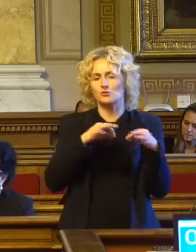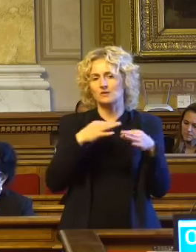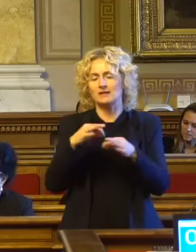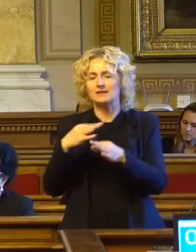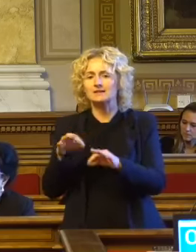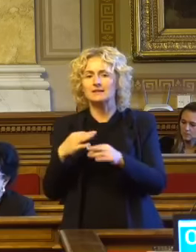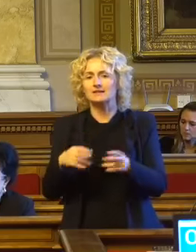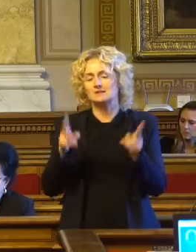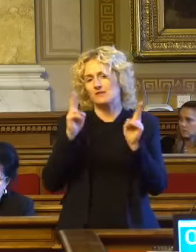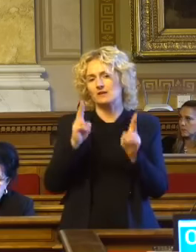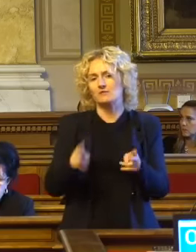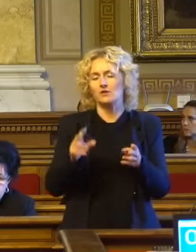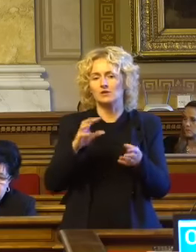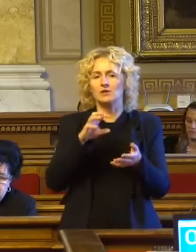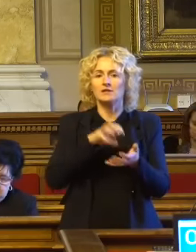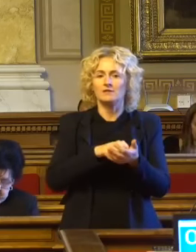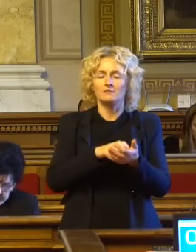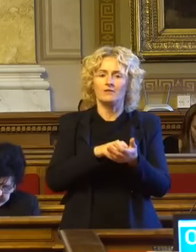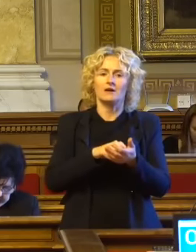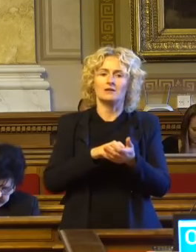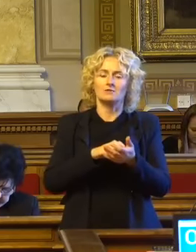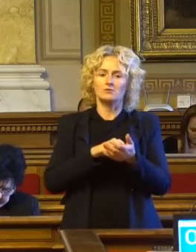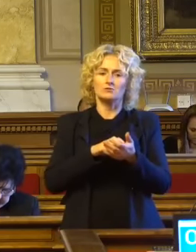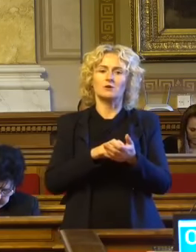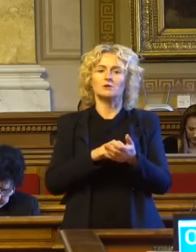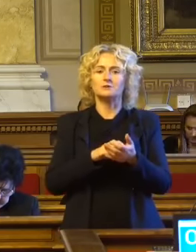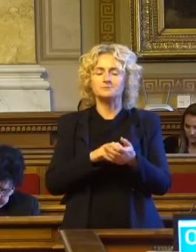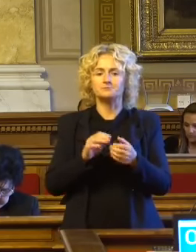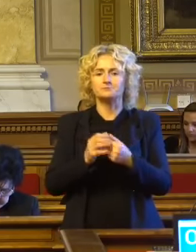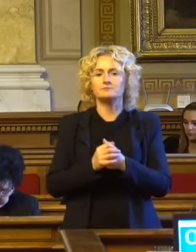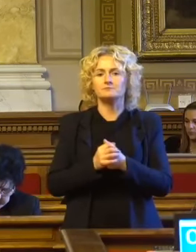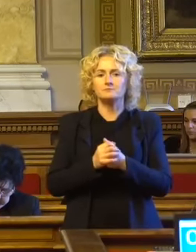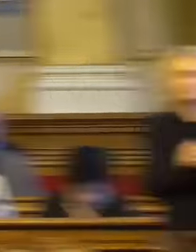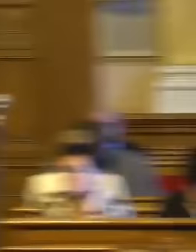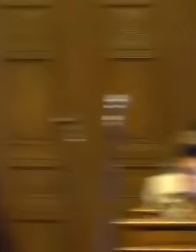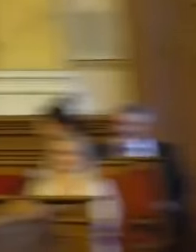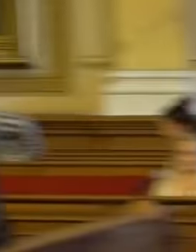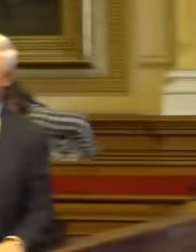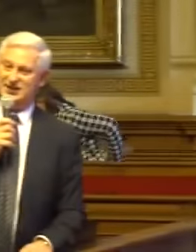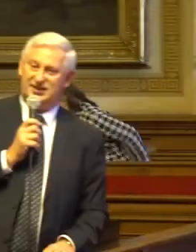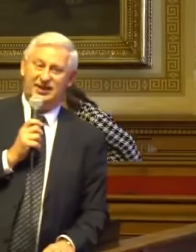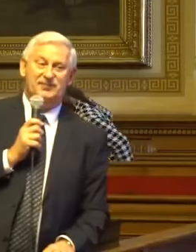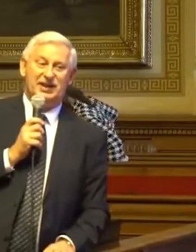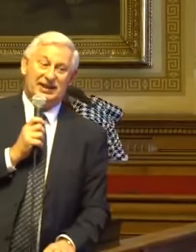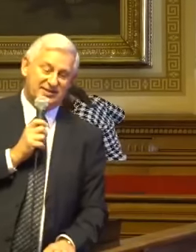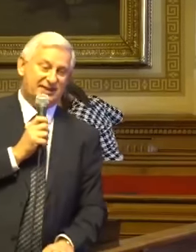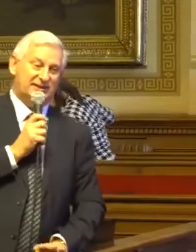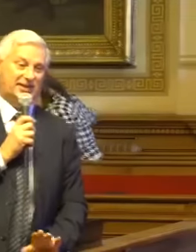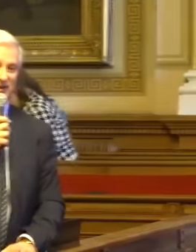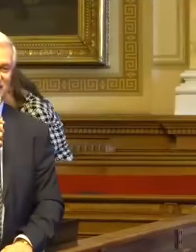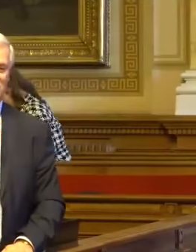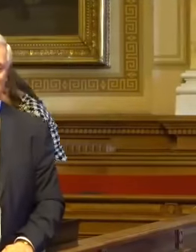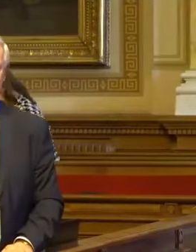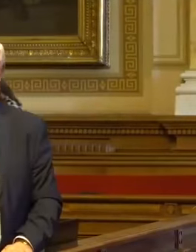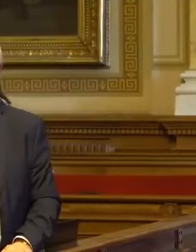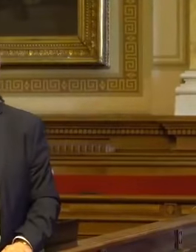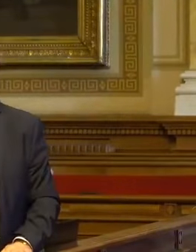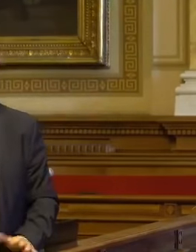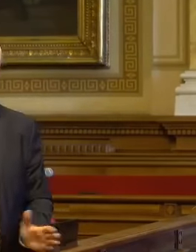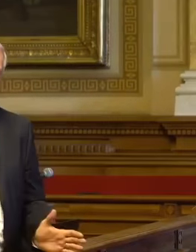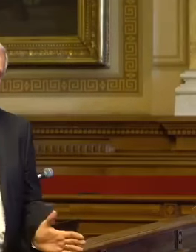képviselőknek, polgármesternek, alpolgármesternek is illik részt venni. Nem tudom, hogy december 7-én milyen rendezvények lesznek. Én szeretnék rendezvényeken részt